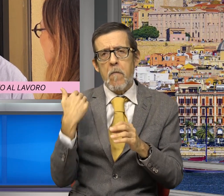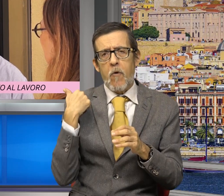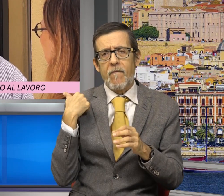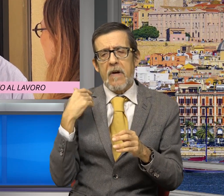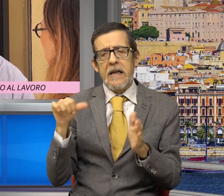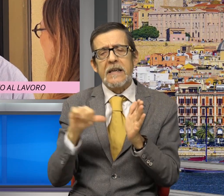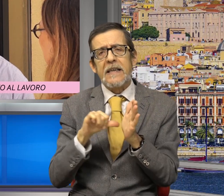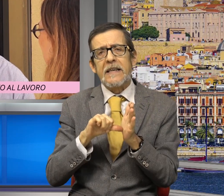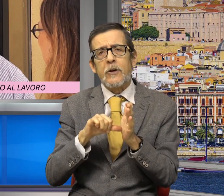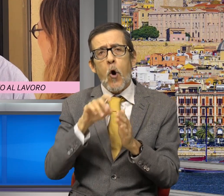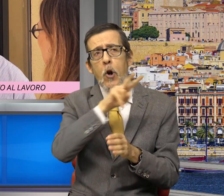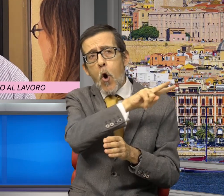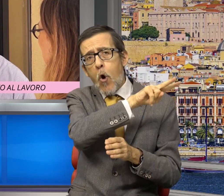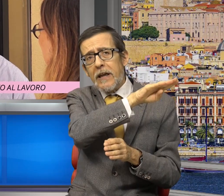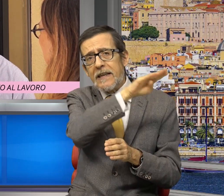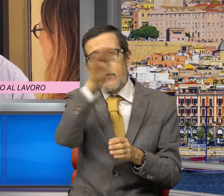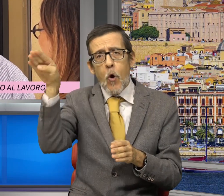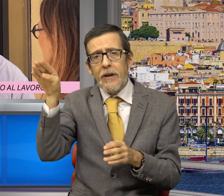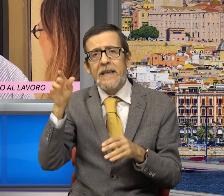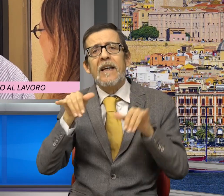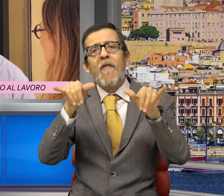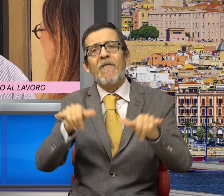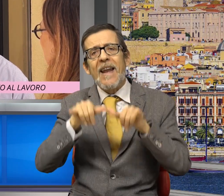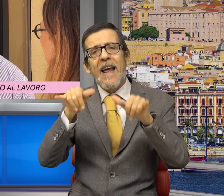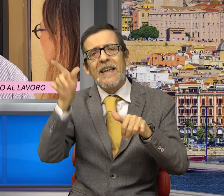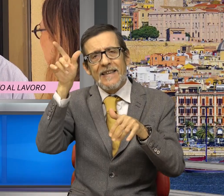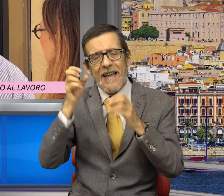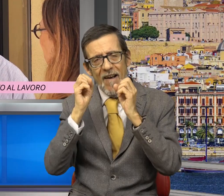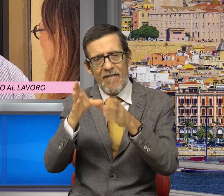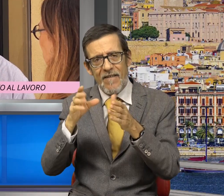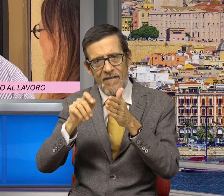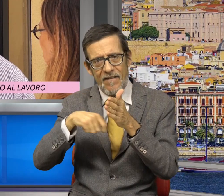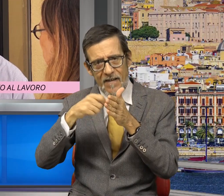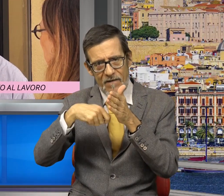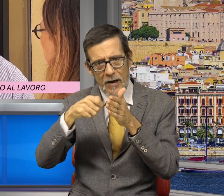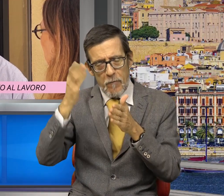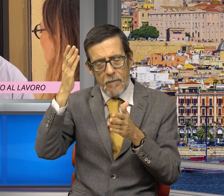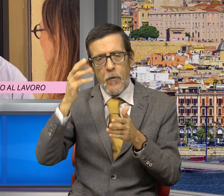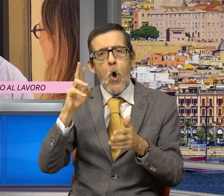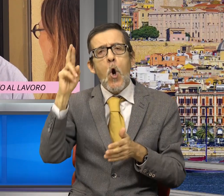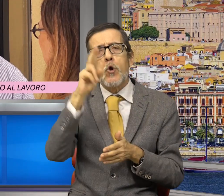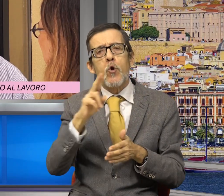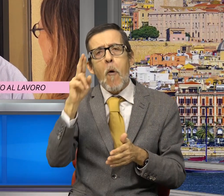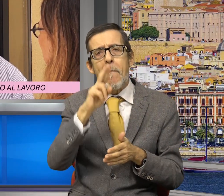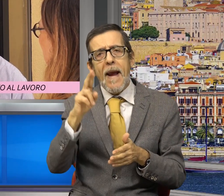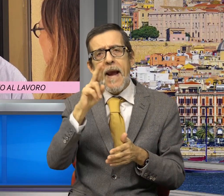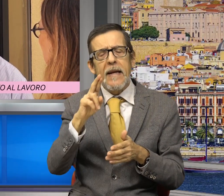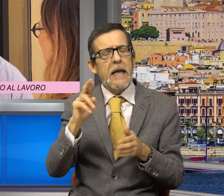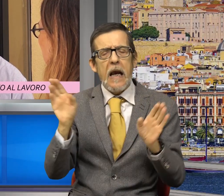Mostra d'Arte Cinematografica di Venezia con Famiglia. Domenica avremo una grande chiusura, presenteremo in